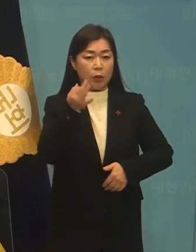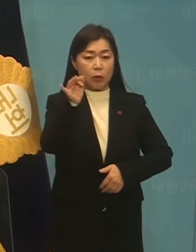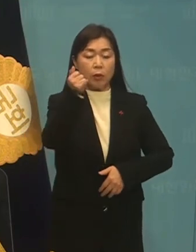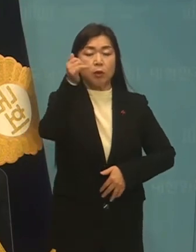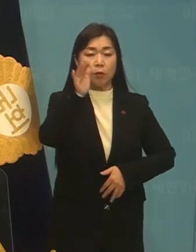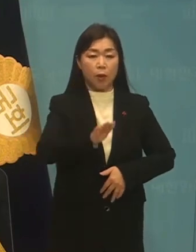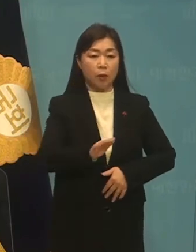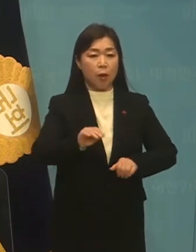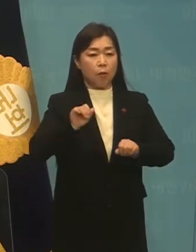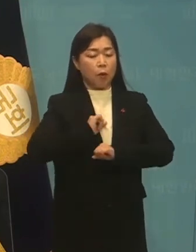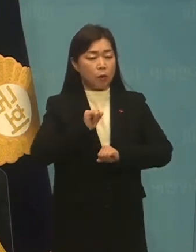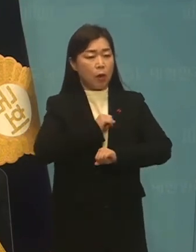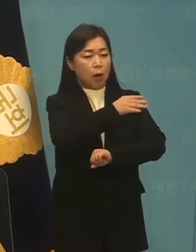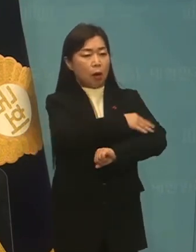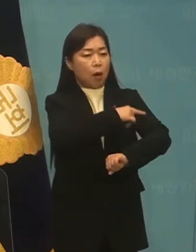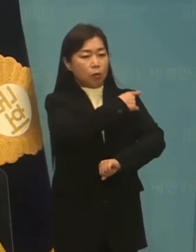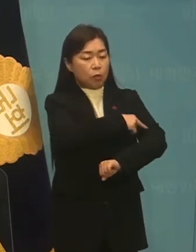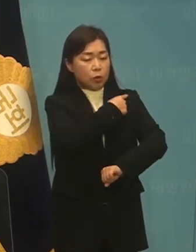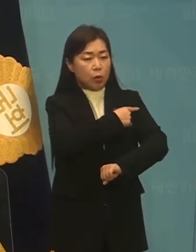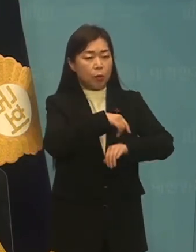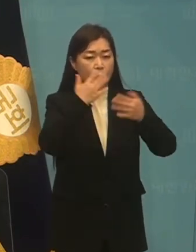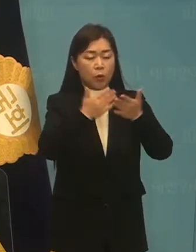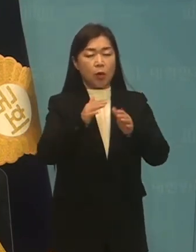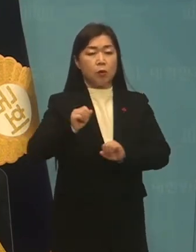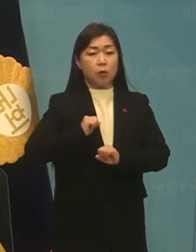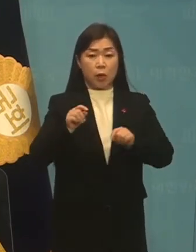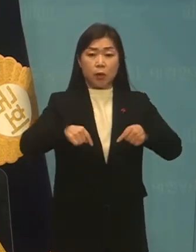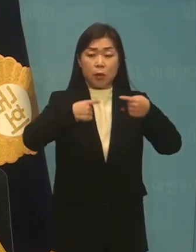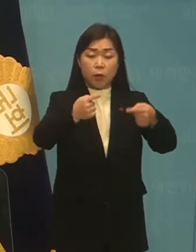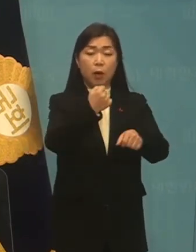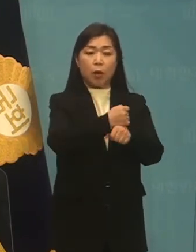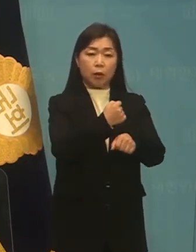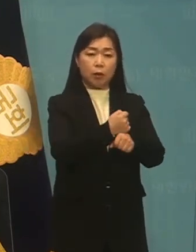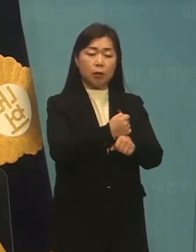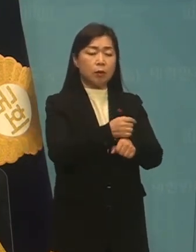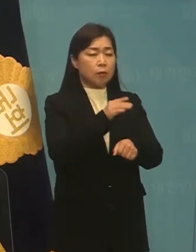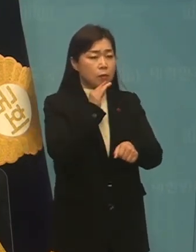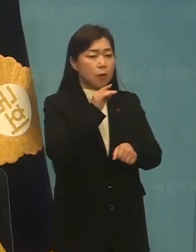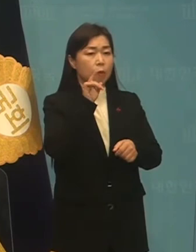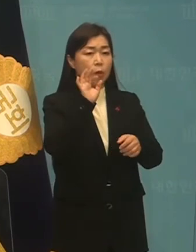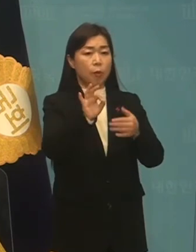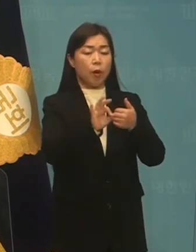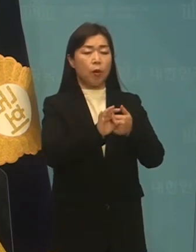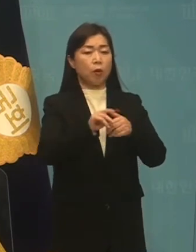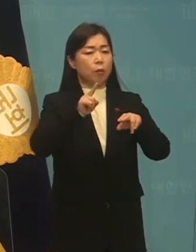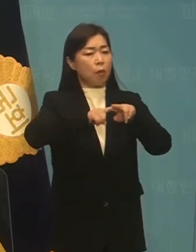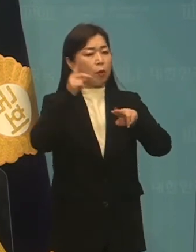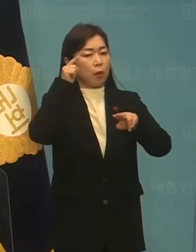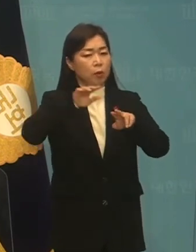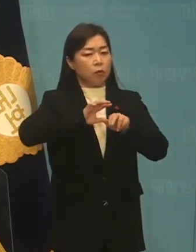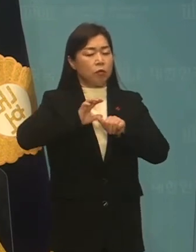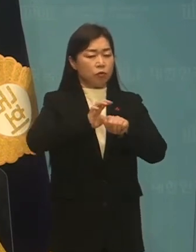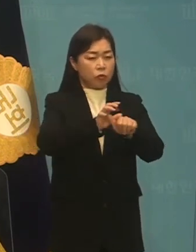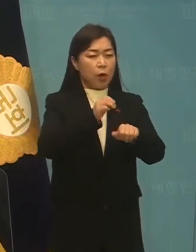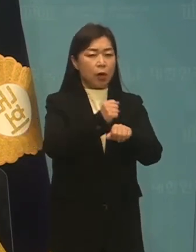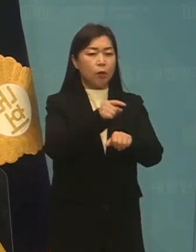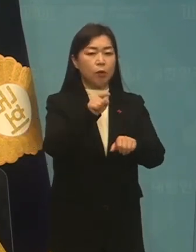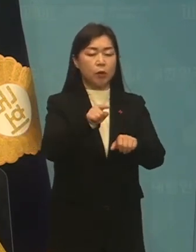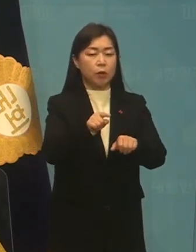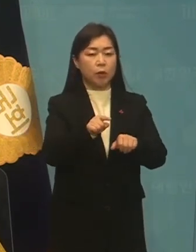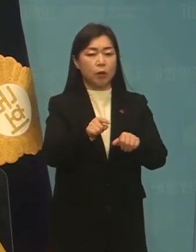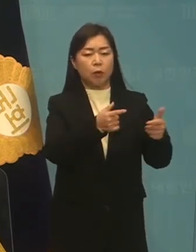병사와 간부가 모두 전시 상황에 선전하는 점을 고려하면 두발 규제는 동일해야